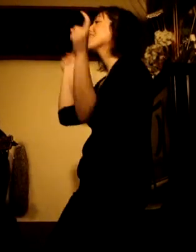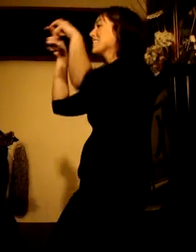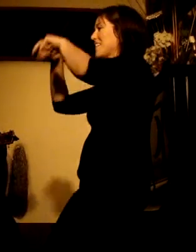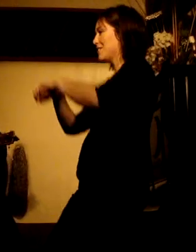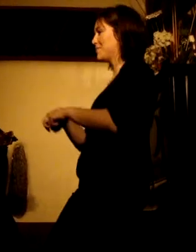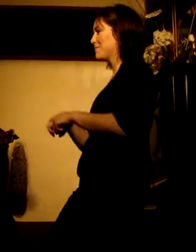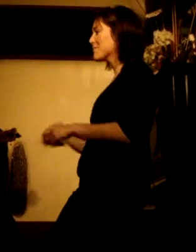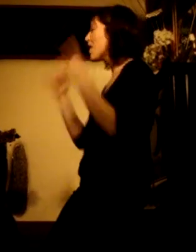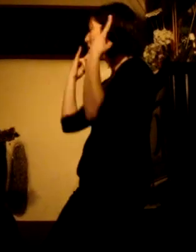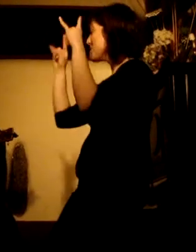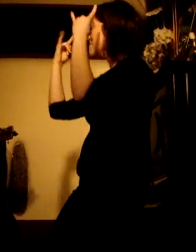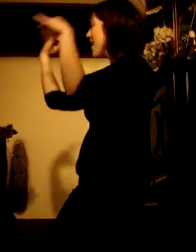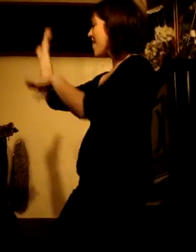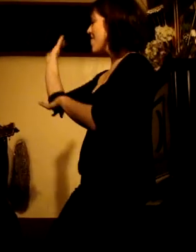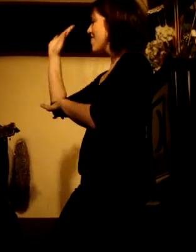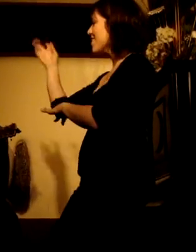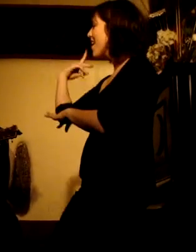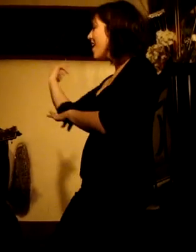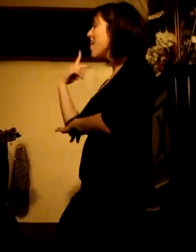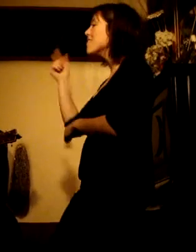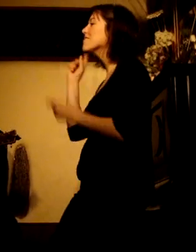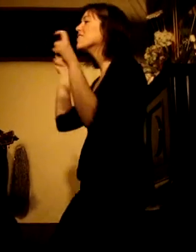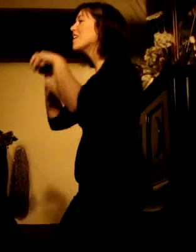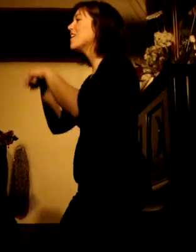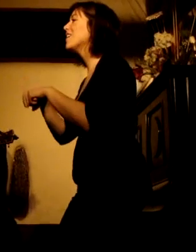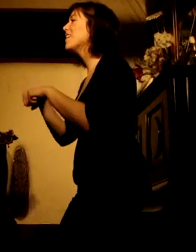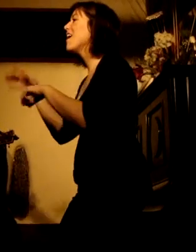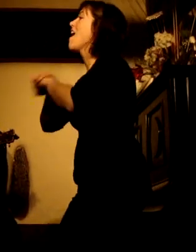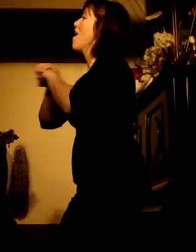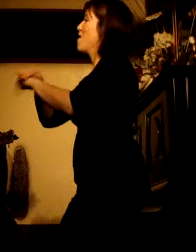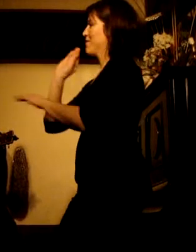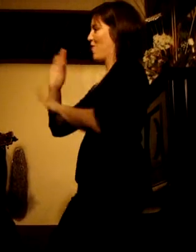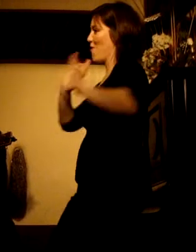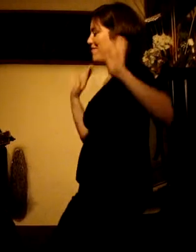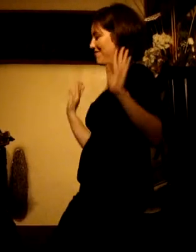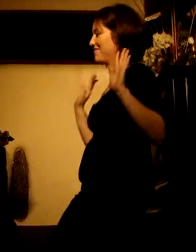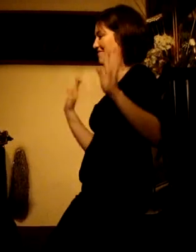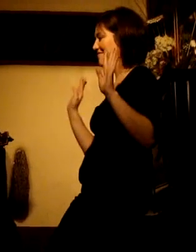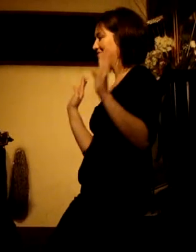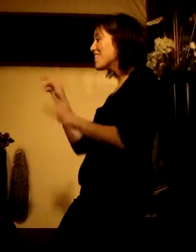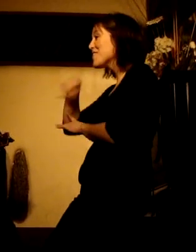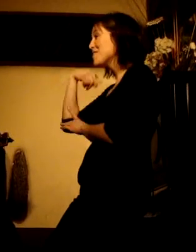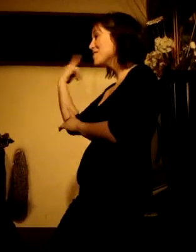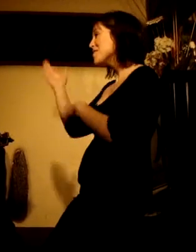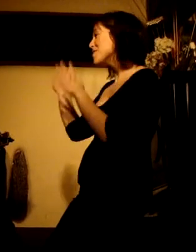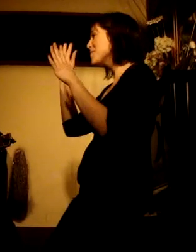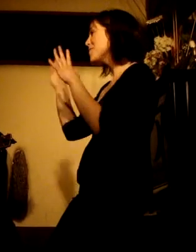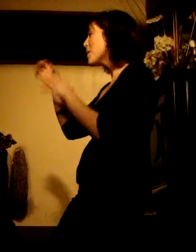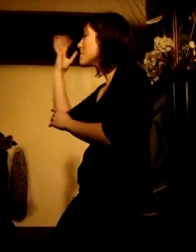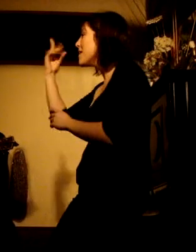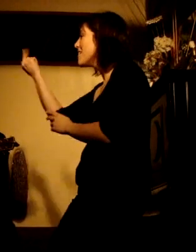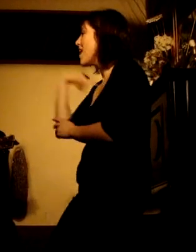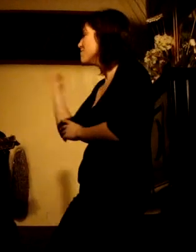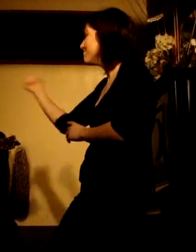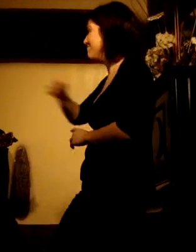las citas, los parques, los cines, quedan como amigos. Y en primavera lancé